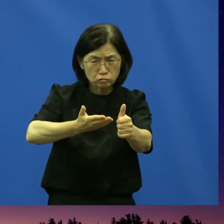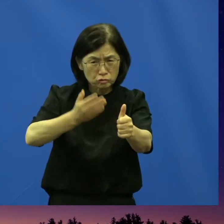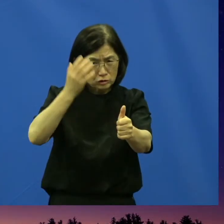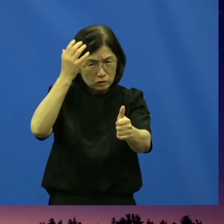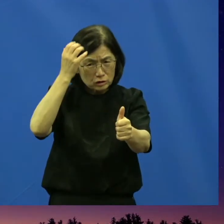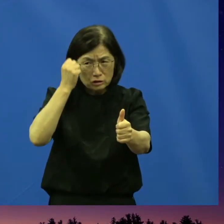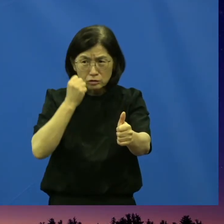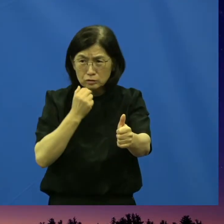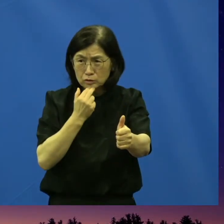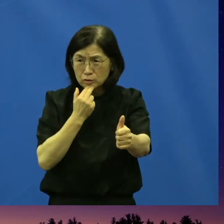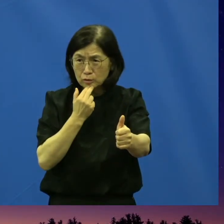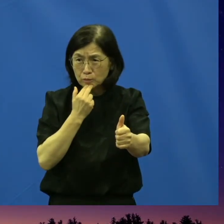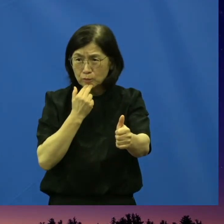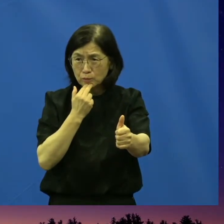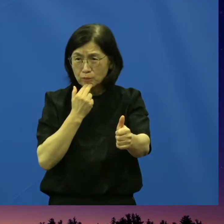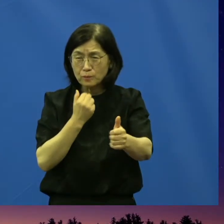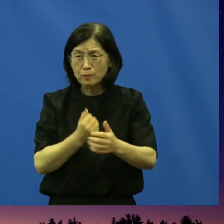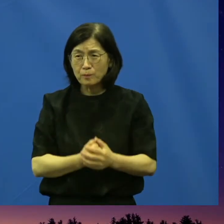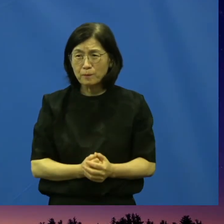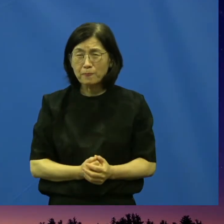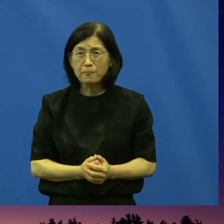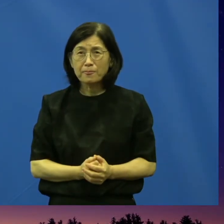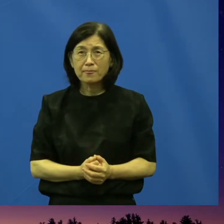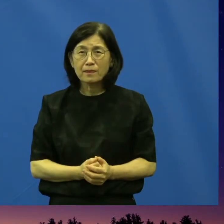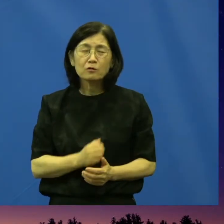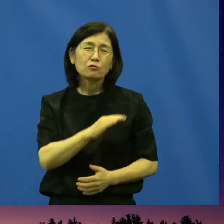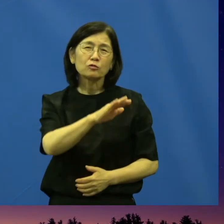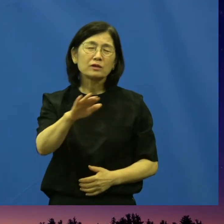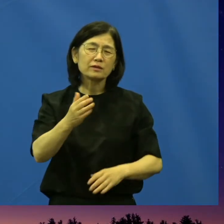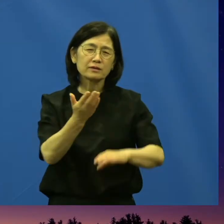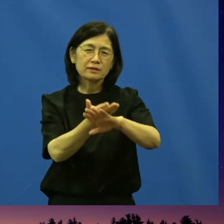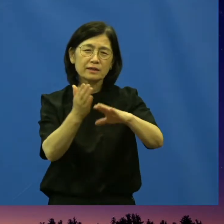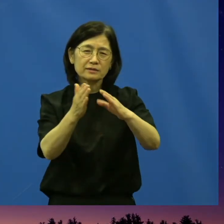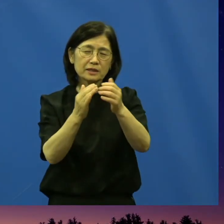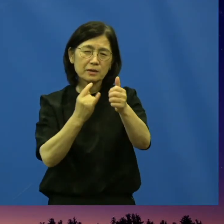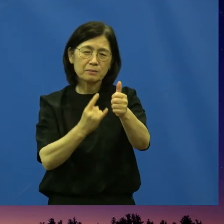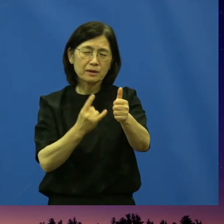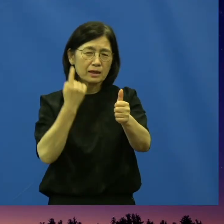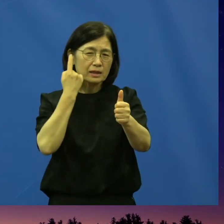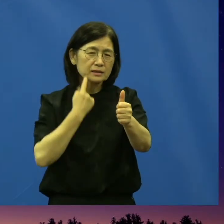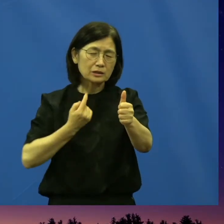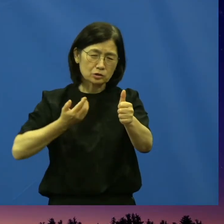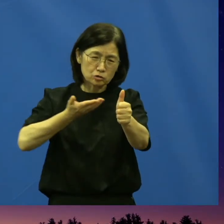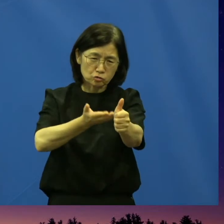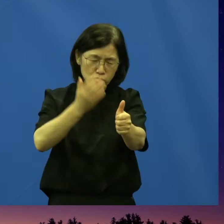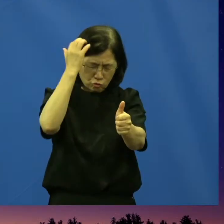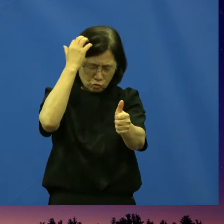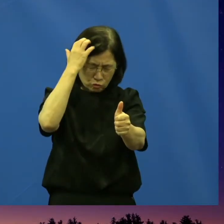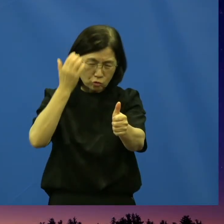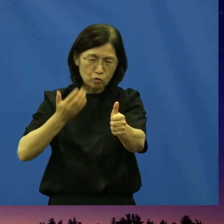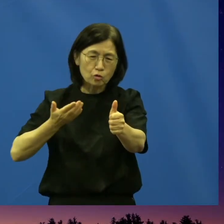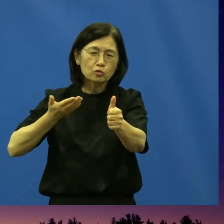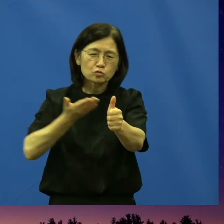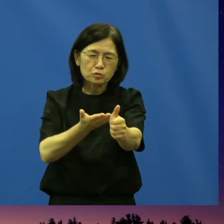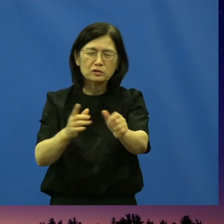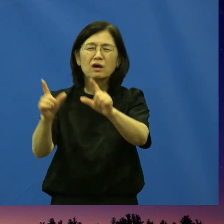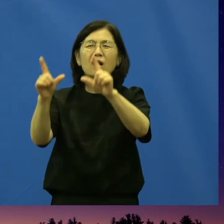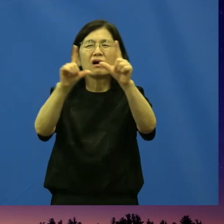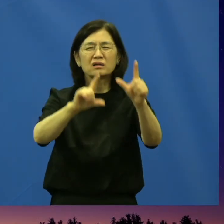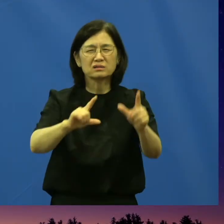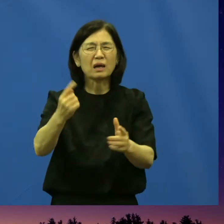같은데, 여러분, 우리는 남에게 상처를 주고 고통을 주면서 살았어요.